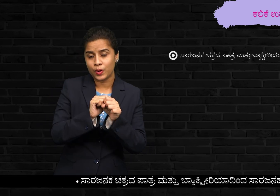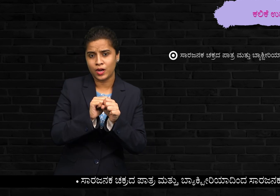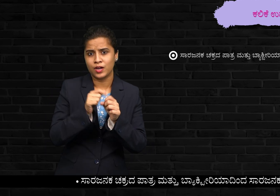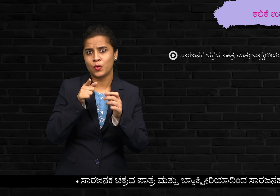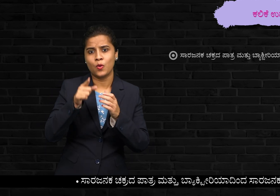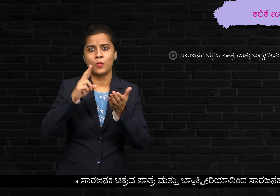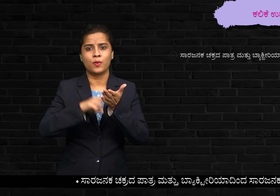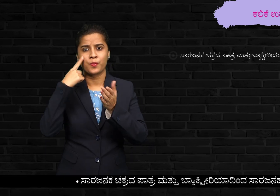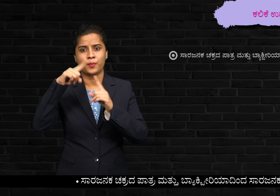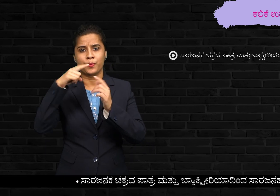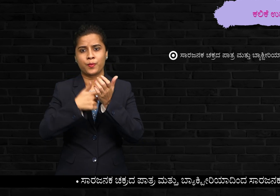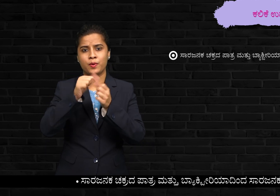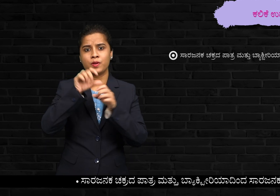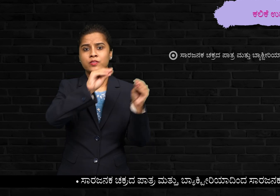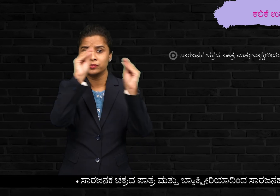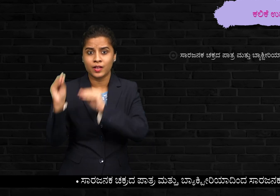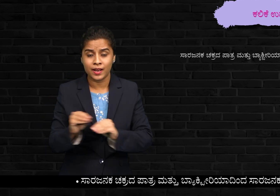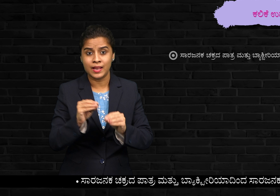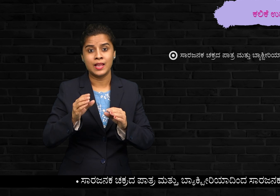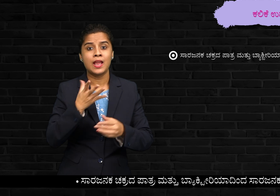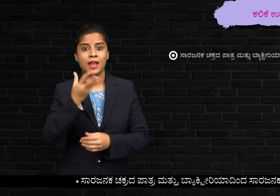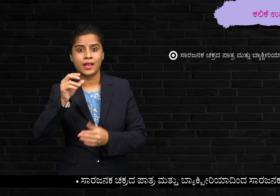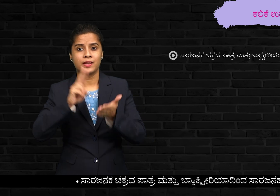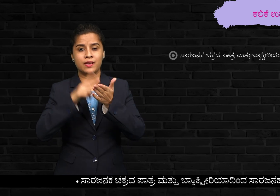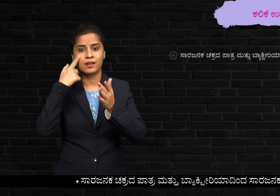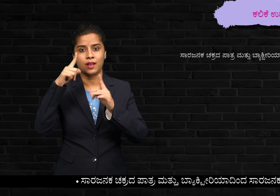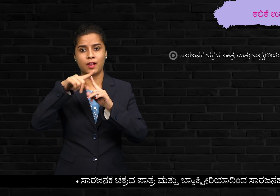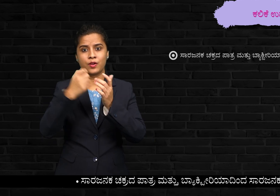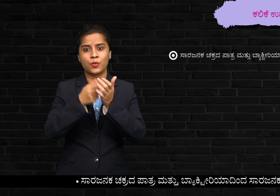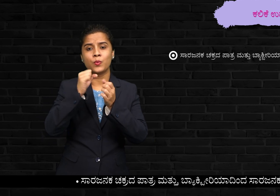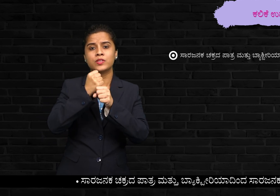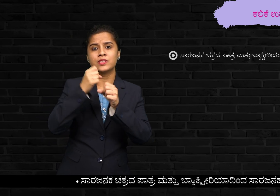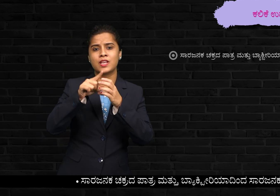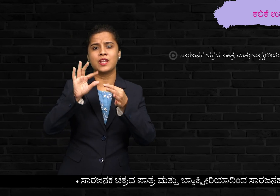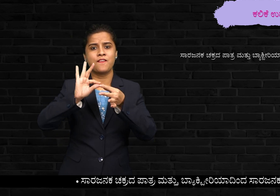ಸಾರಜನಕ ಚಕ್ರದ ಪಾತ್ರ ಮತ್ತು ಬ್ಯಾಕ್ಟೀರಿಯಾದಿಂದ ಸಾರಜನಕ ಸ್ಥಿರಕರಣ.